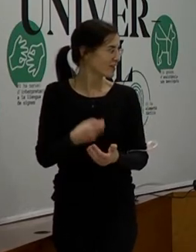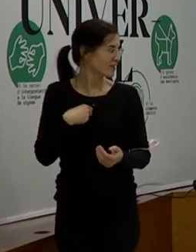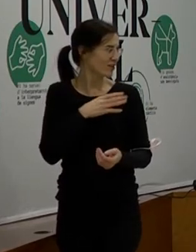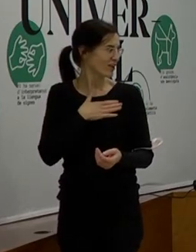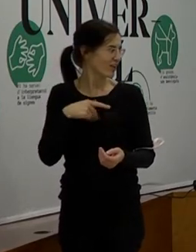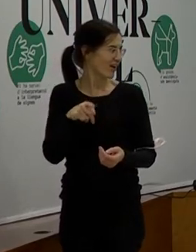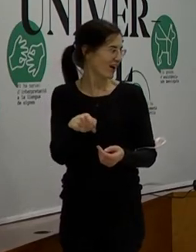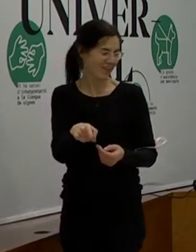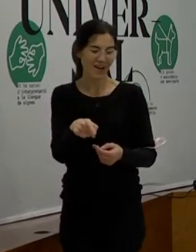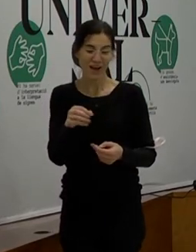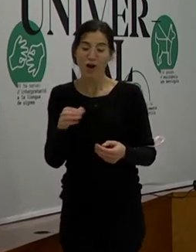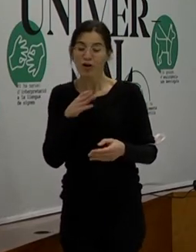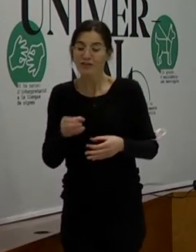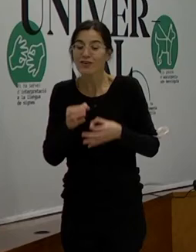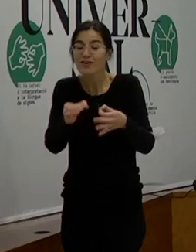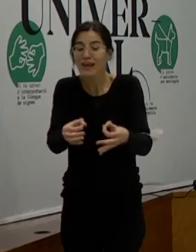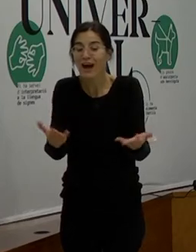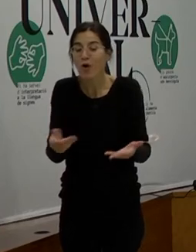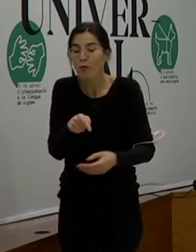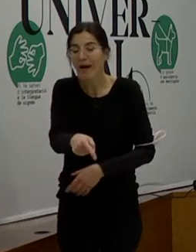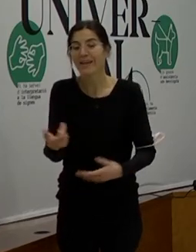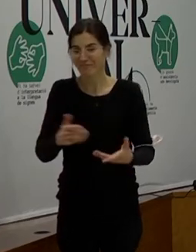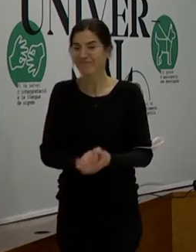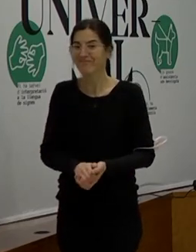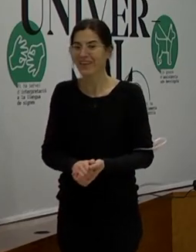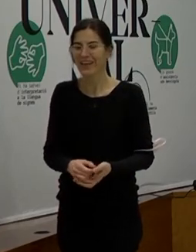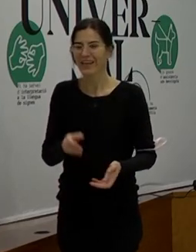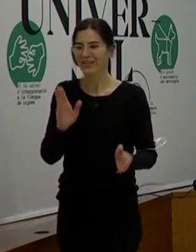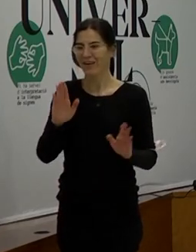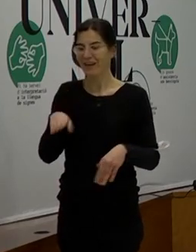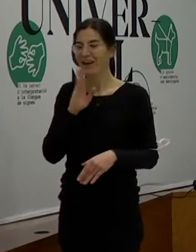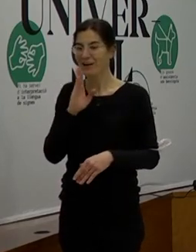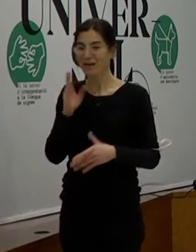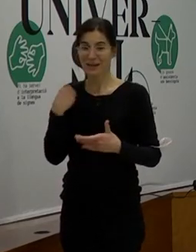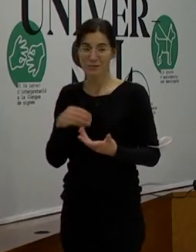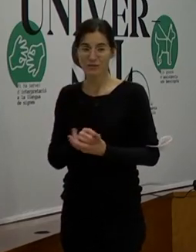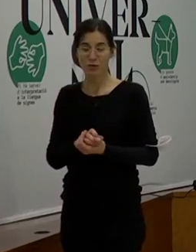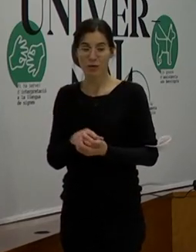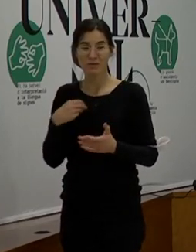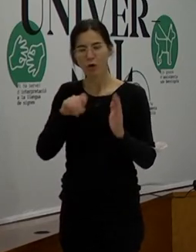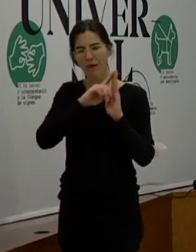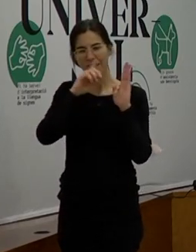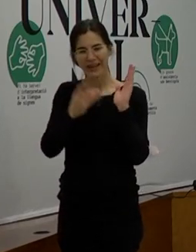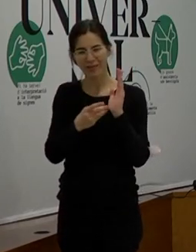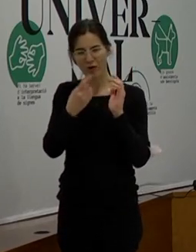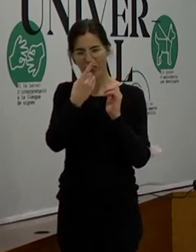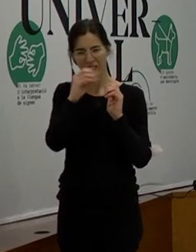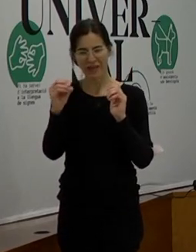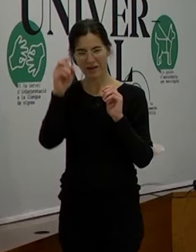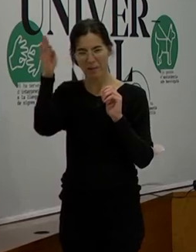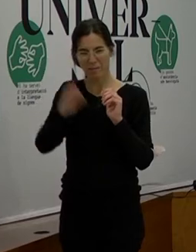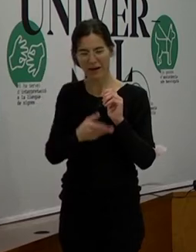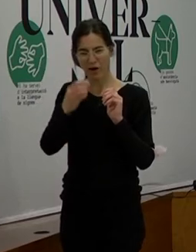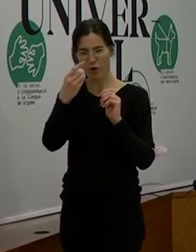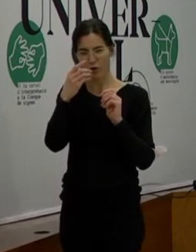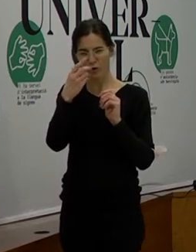porque allá, ¿cómo llego? ¿No? Però, clar, resulta que el decret 100/84,